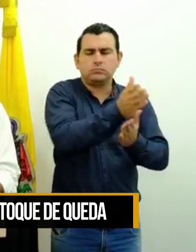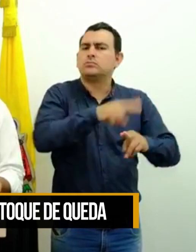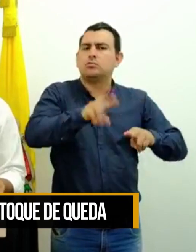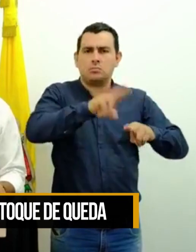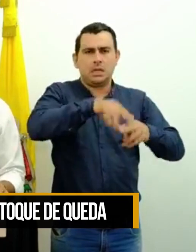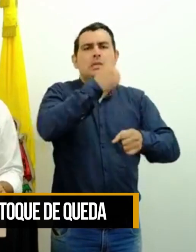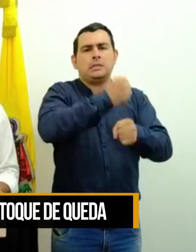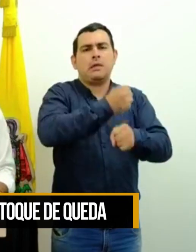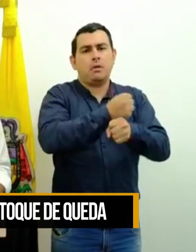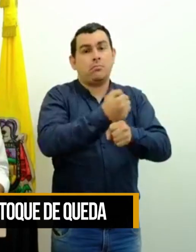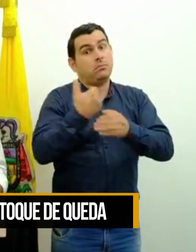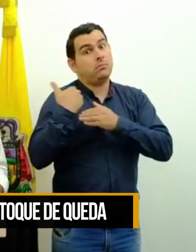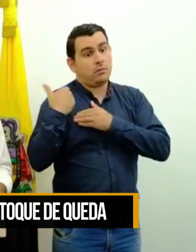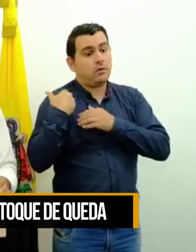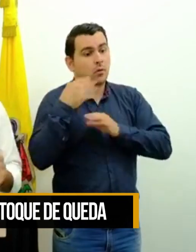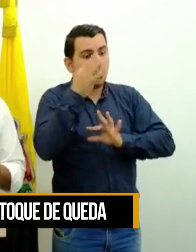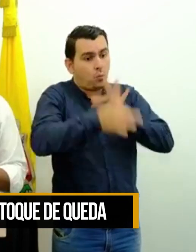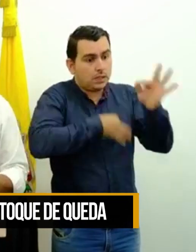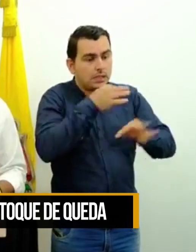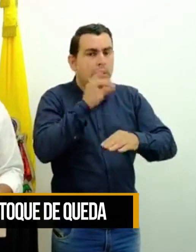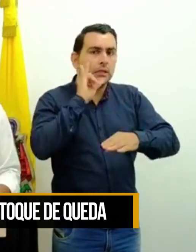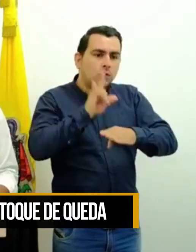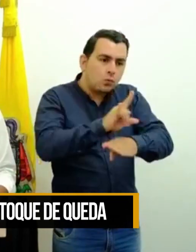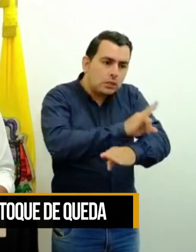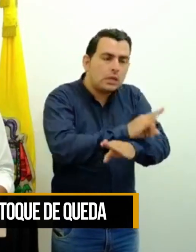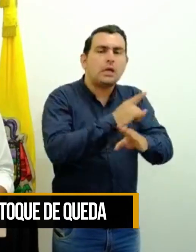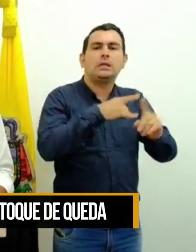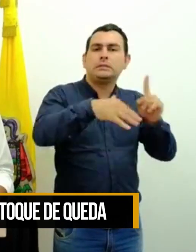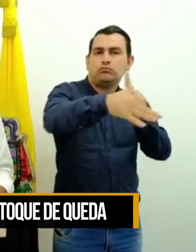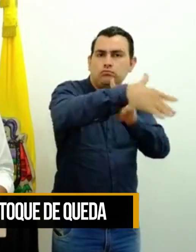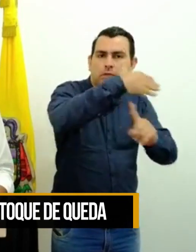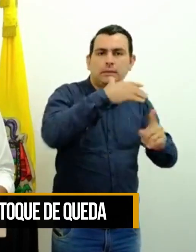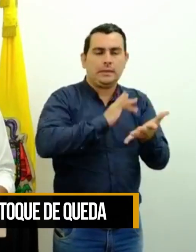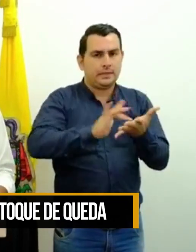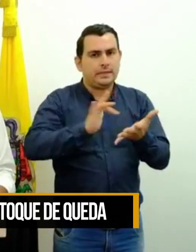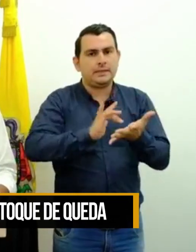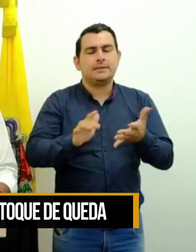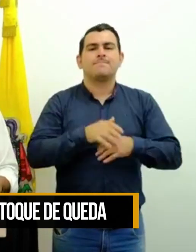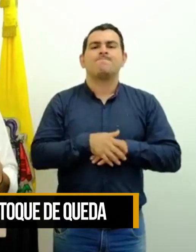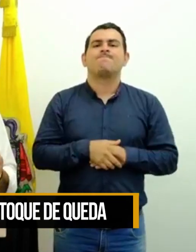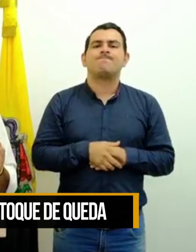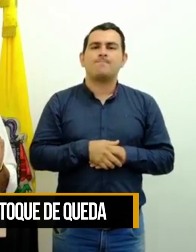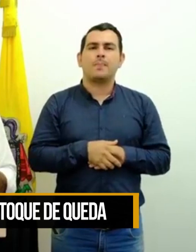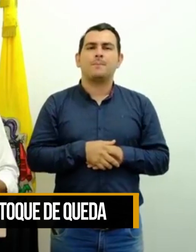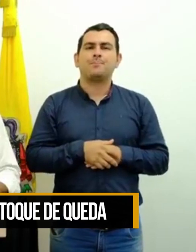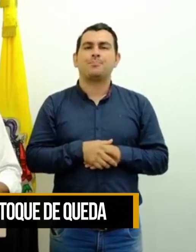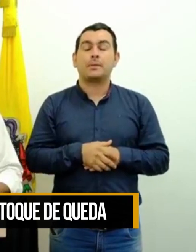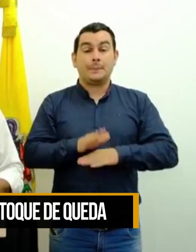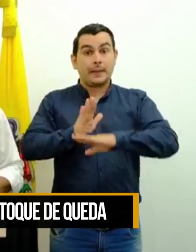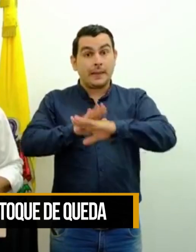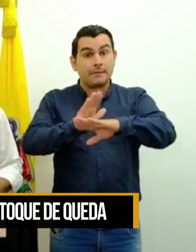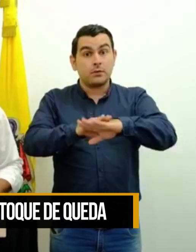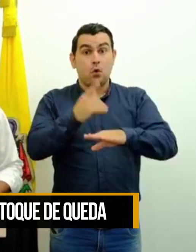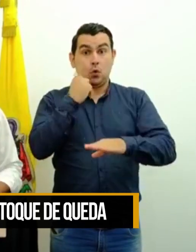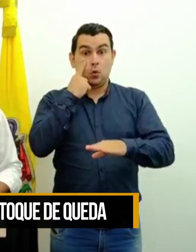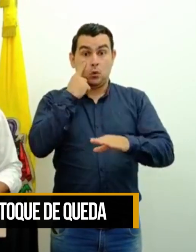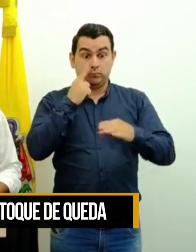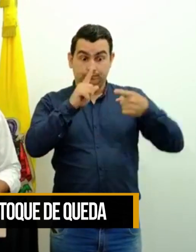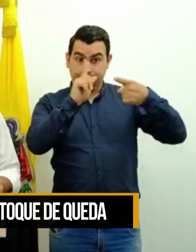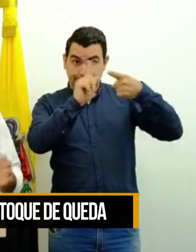la seguridad y tranquilidad para las situaciones de emergencia. Entonces, tenemos toque de